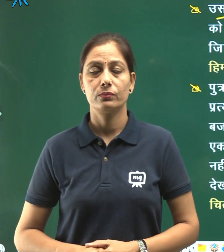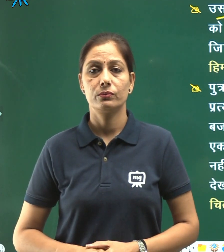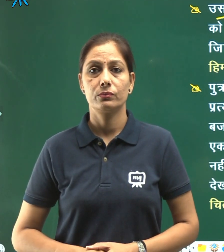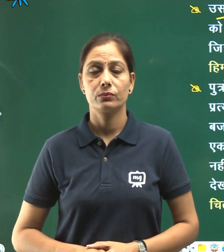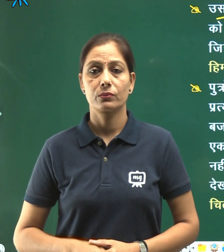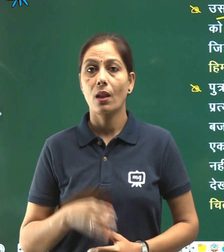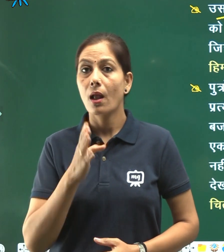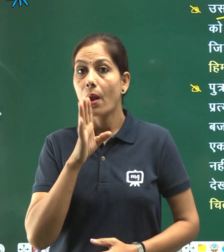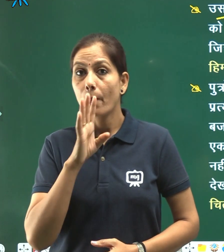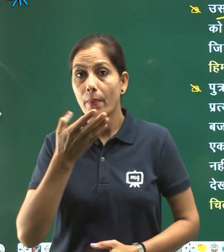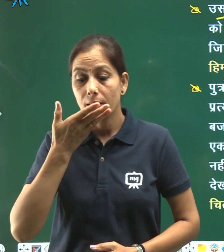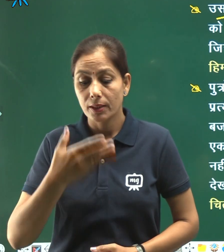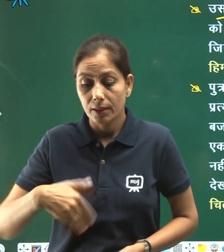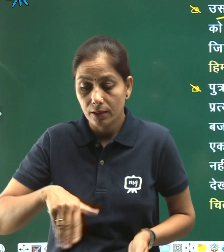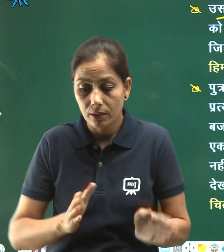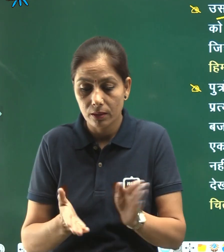नदी में बहा दिया।